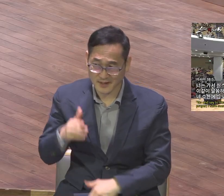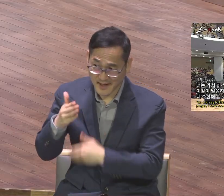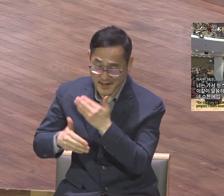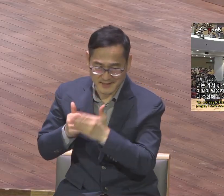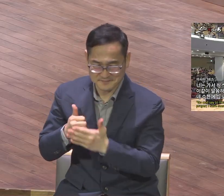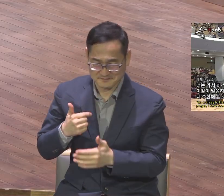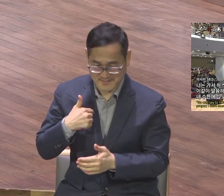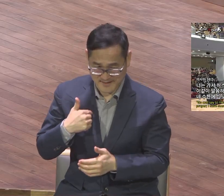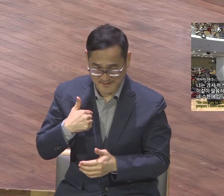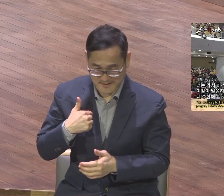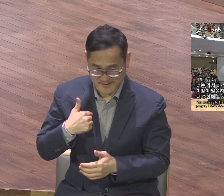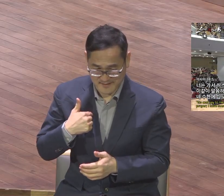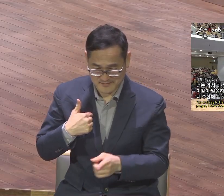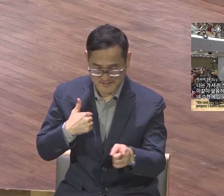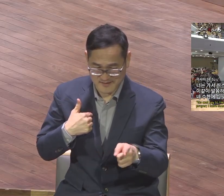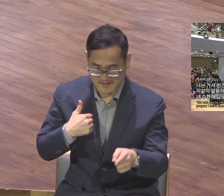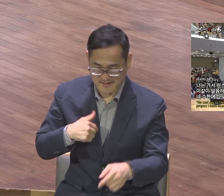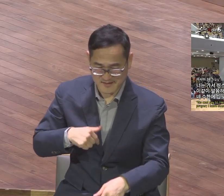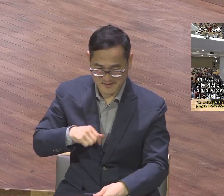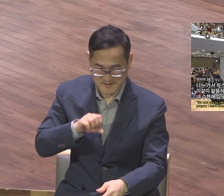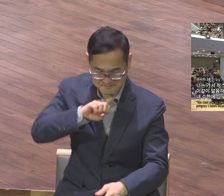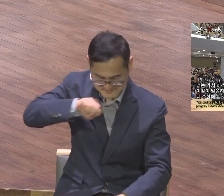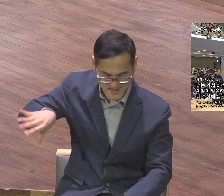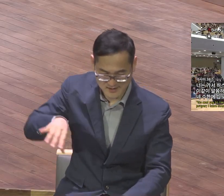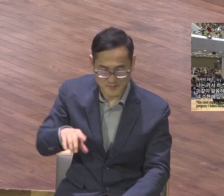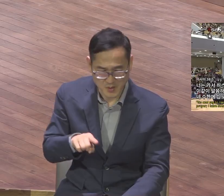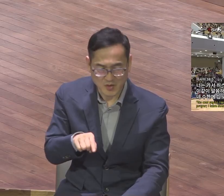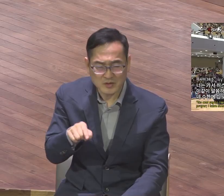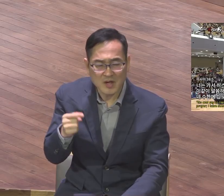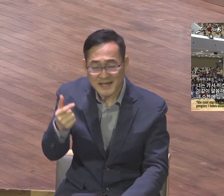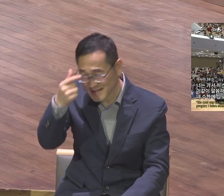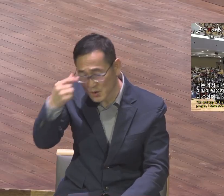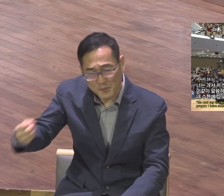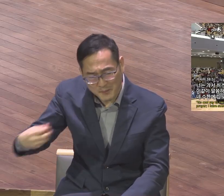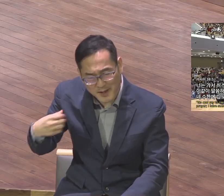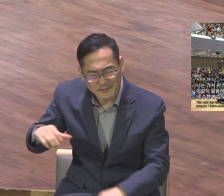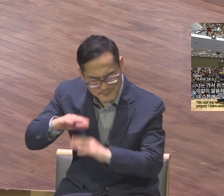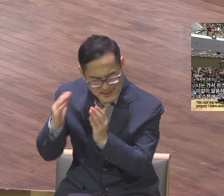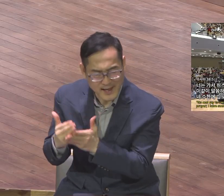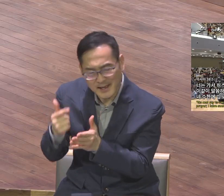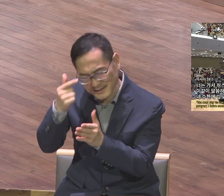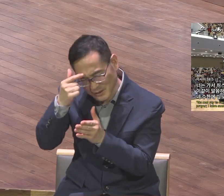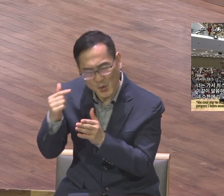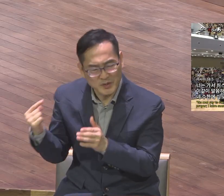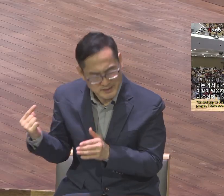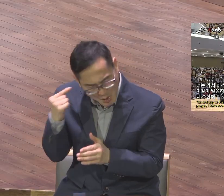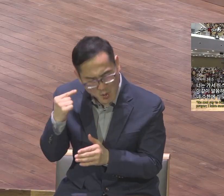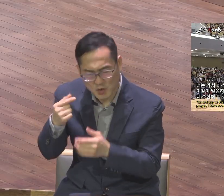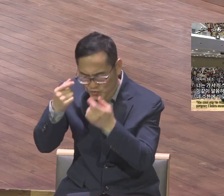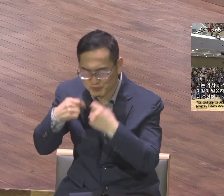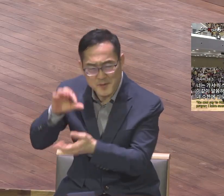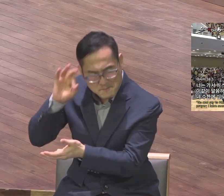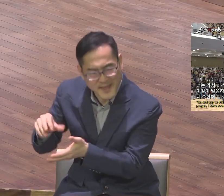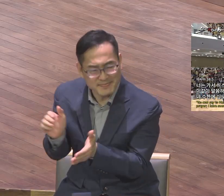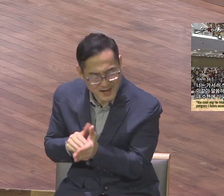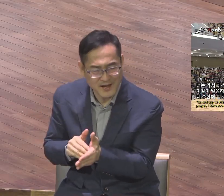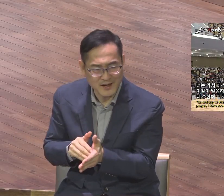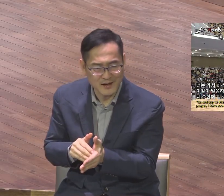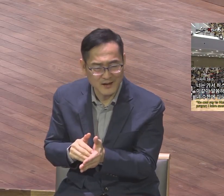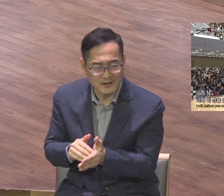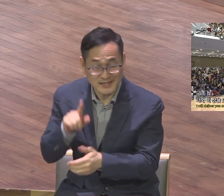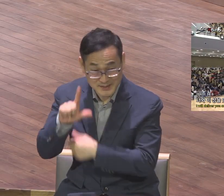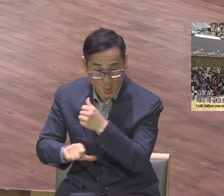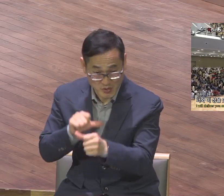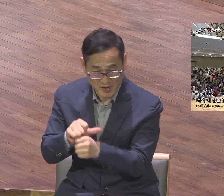여호와께서 이같이 말씀하시기를 내가 너 기도를 들었고 내 눈물을 보았노라 내가 너 수안에